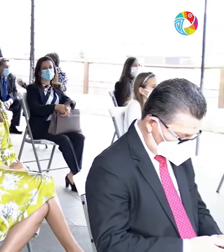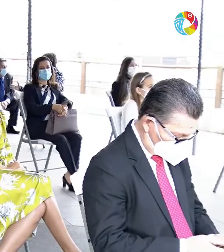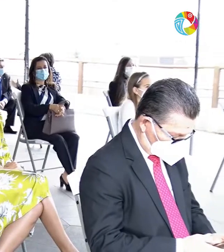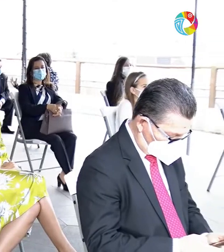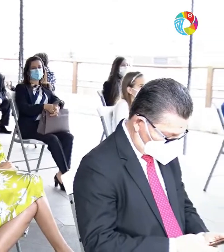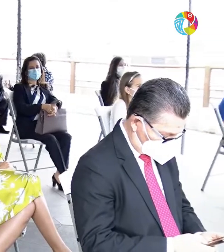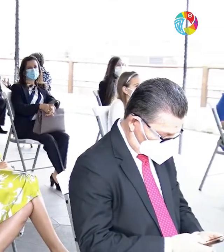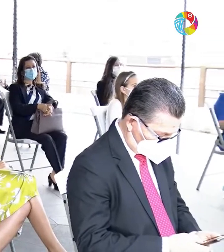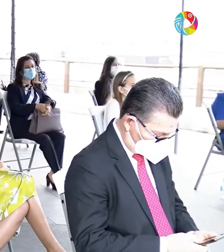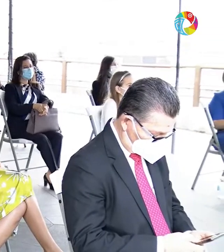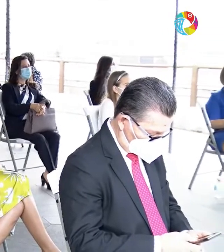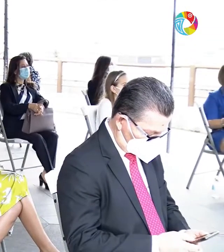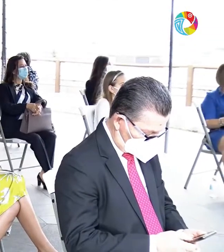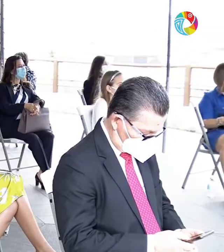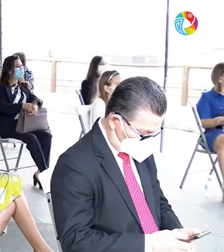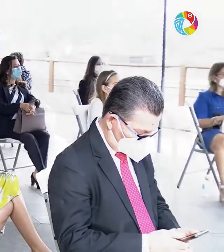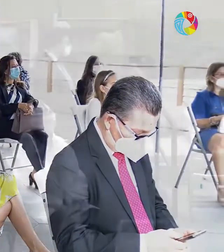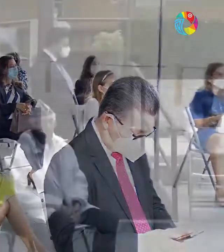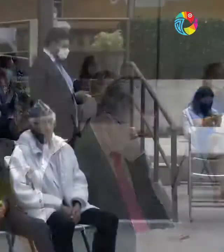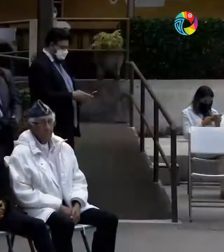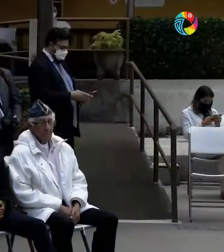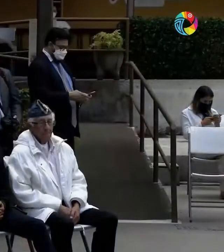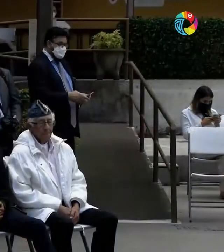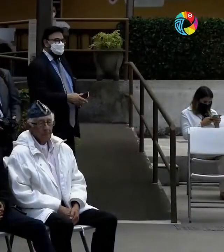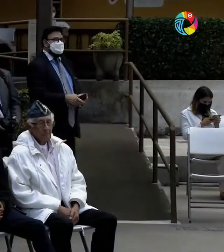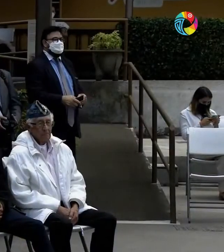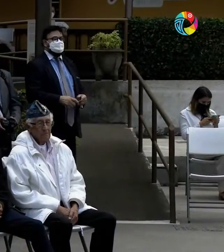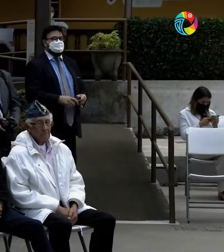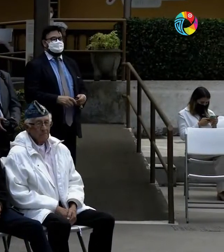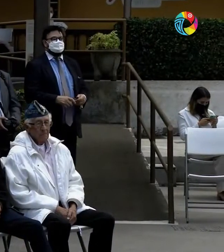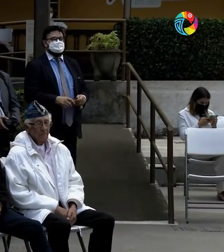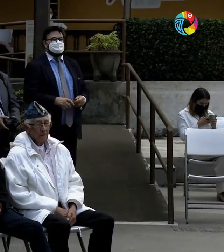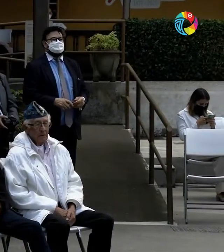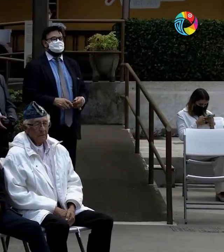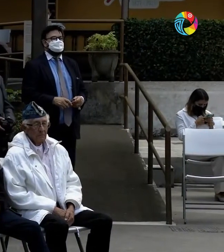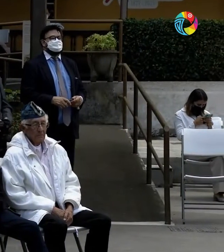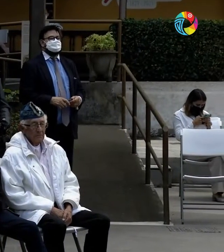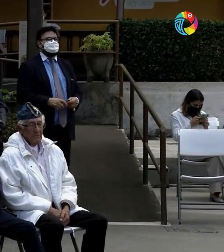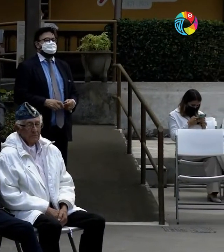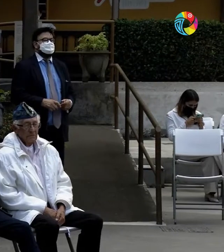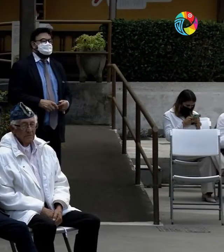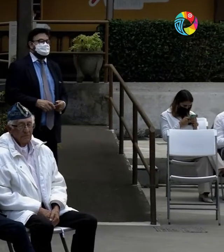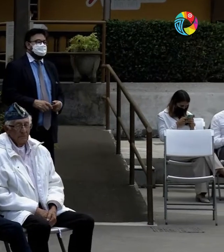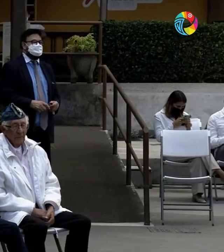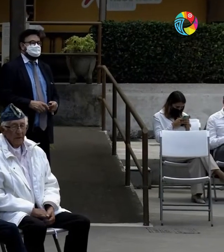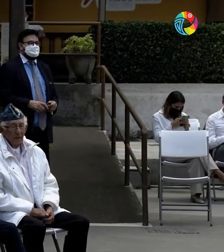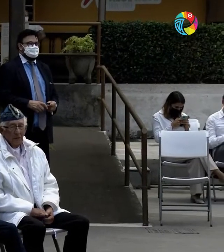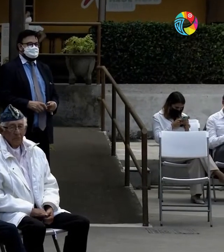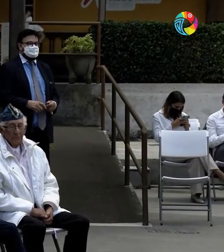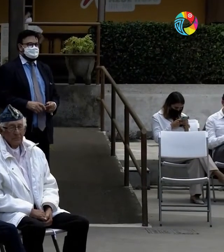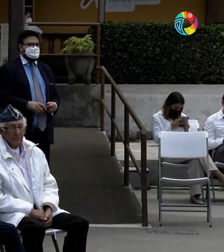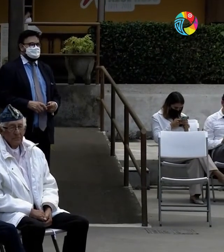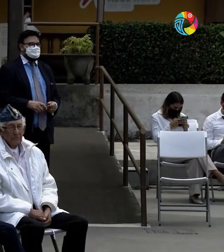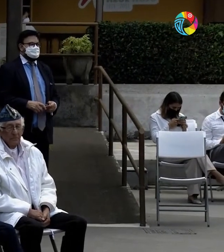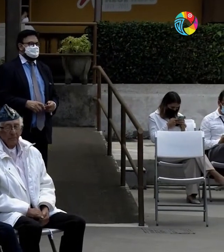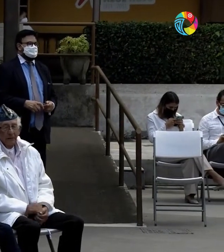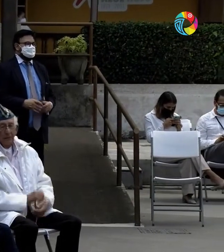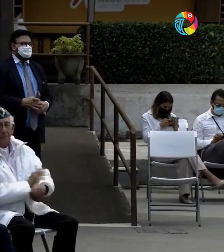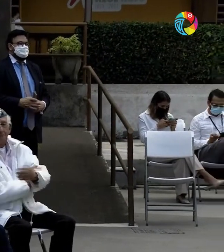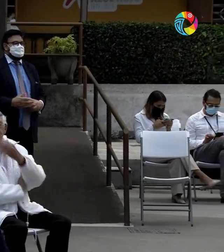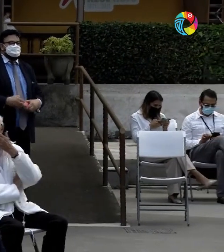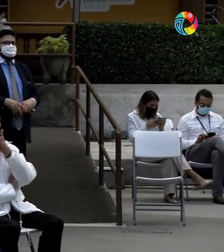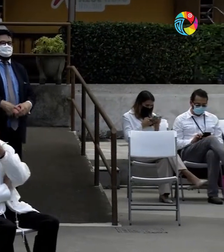7 de noviembre de 1900. 49. También importante comentar que